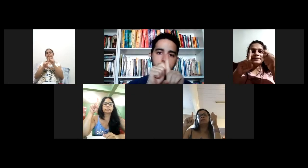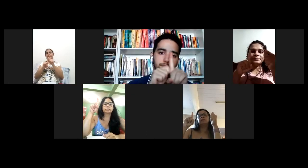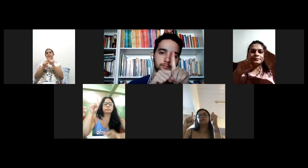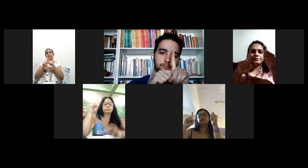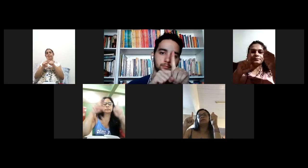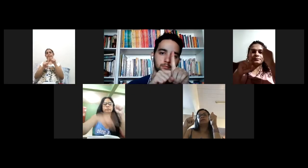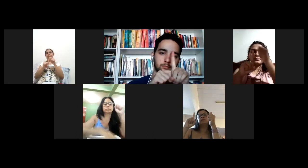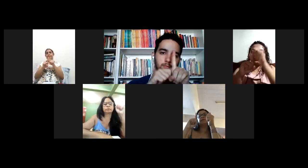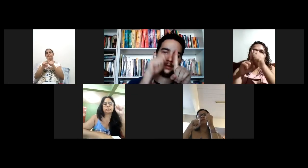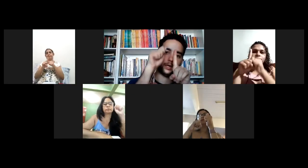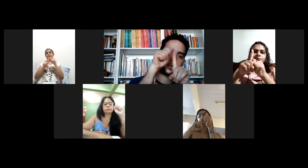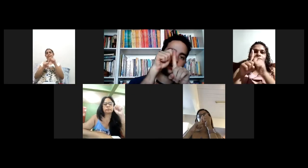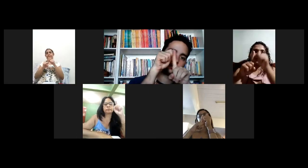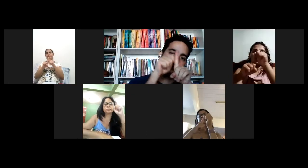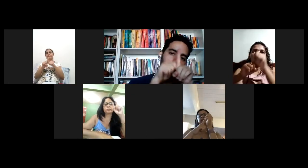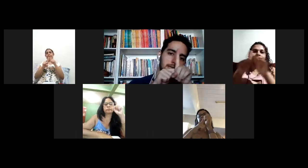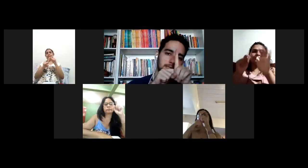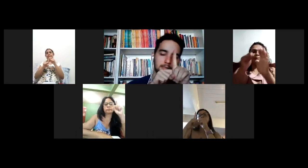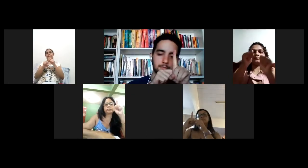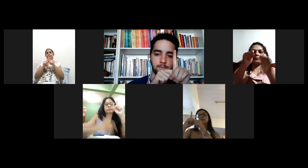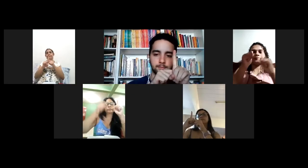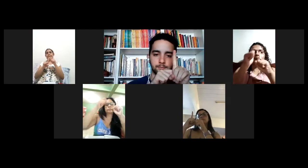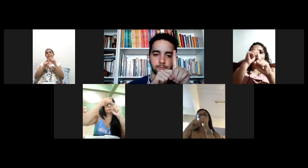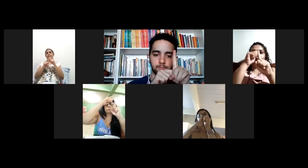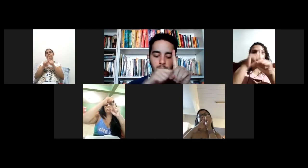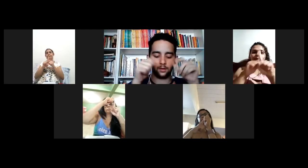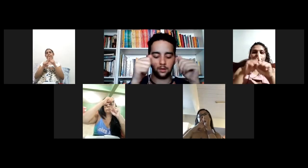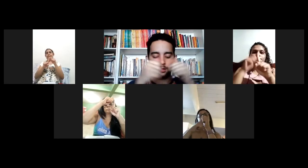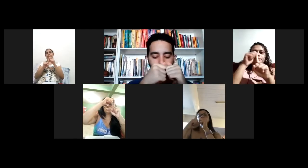passar aqui, ó, mês.